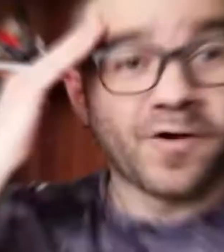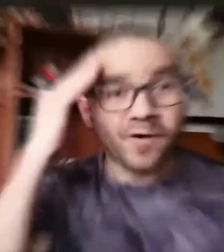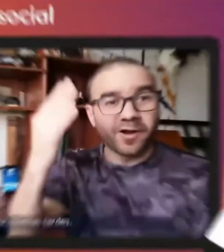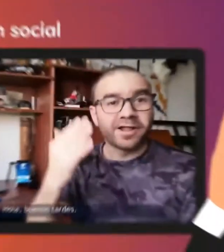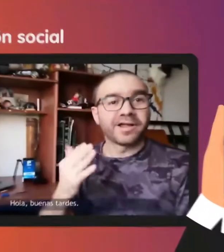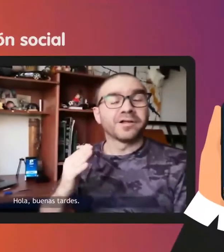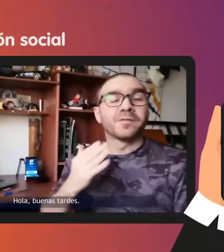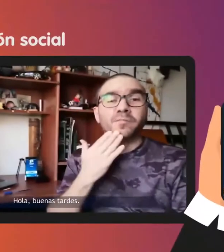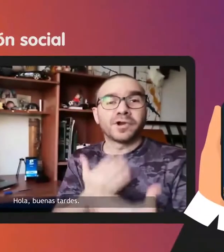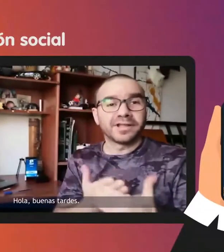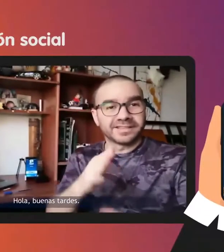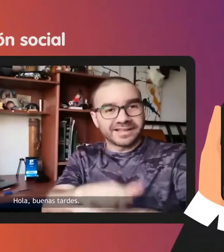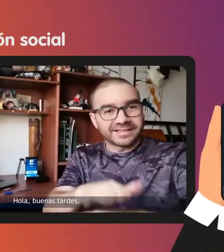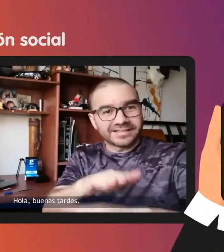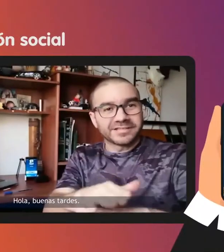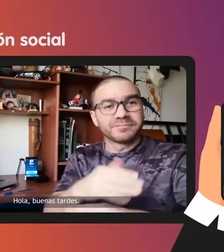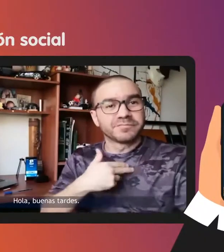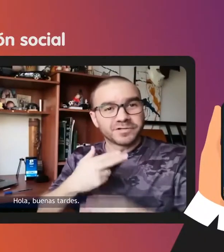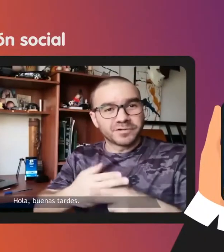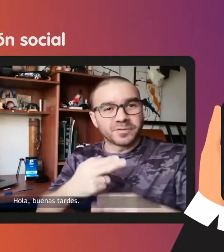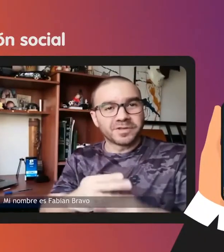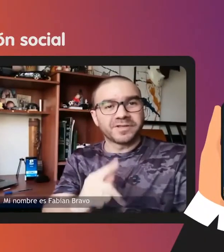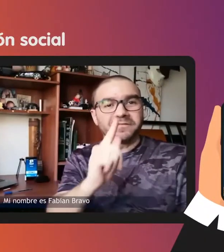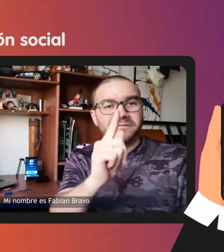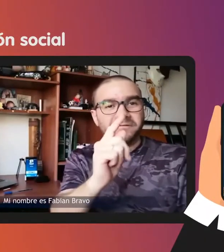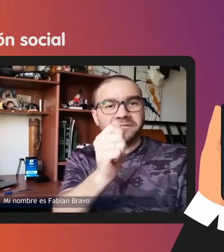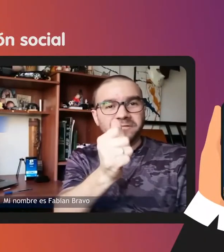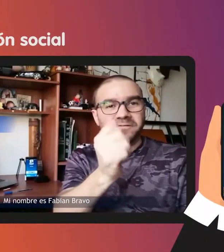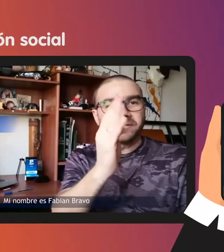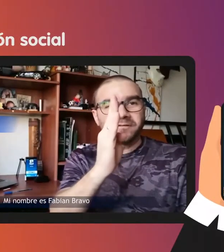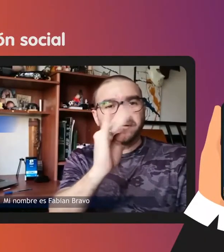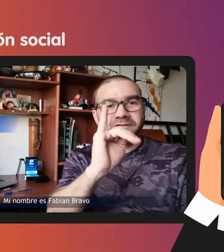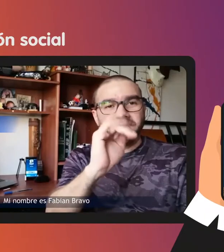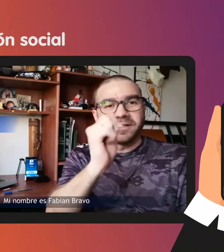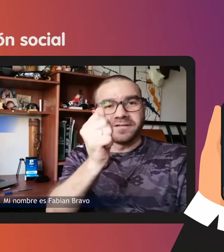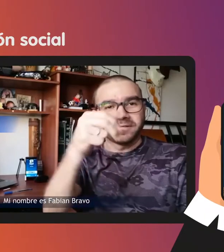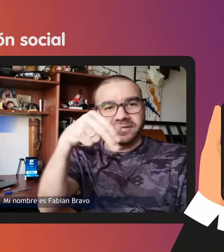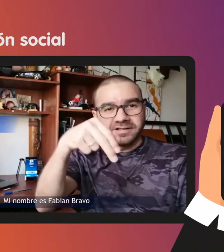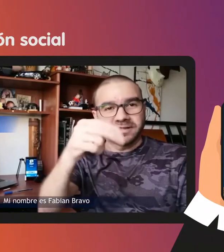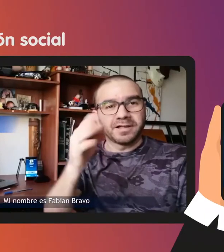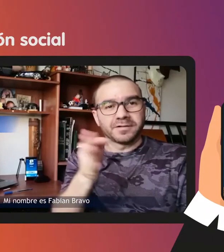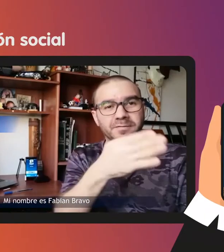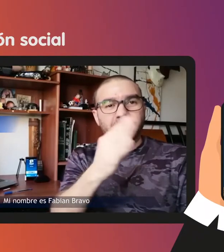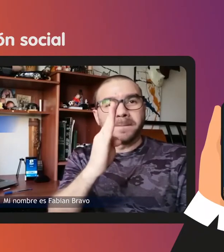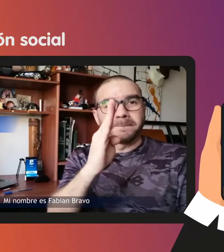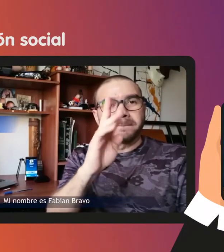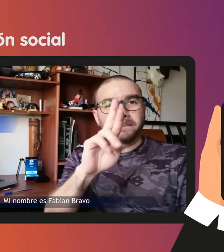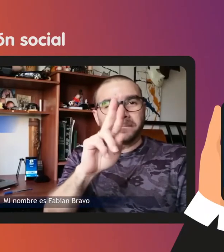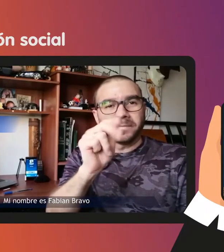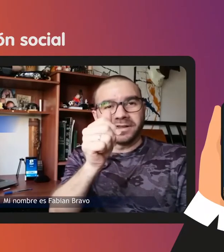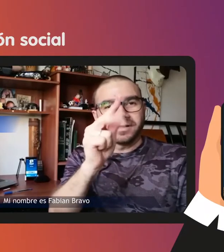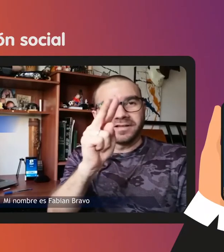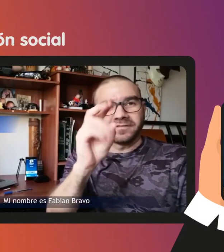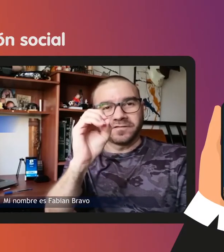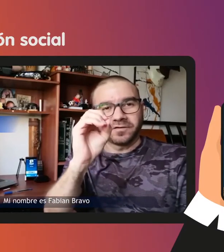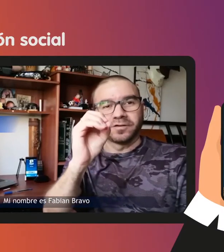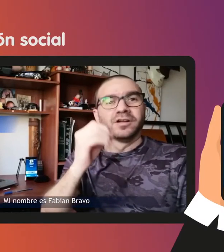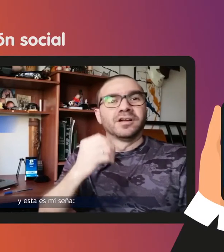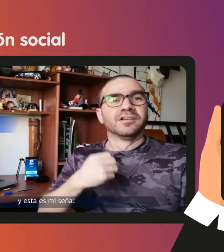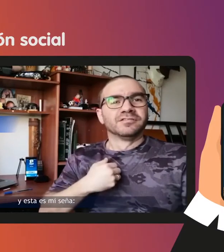Hola, buenas tardes. Mi nombre es Fabián Bravo y